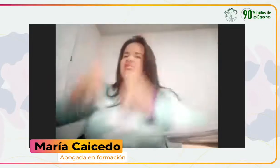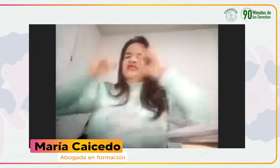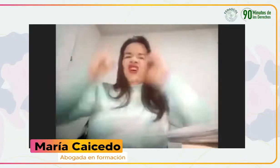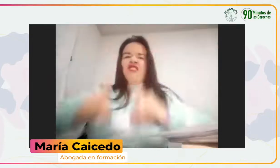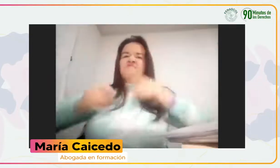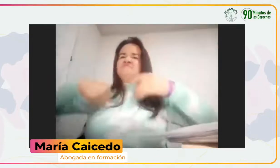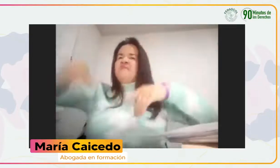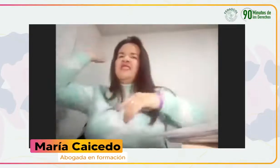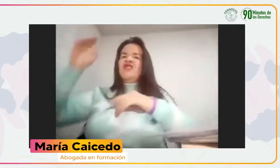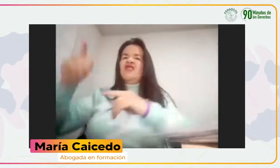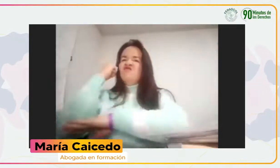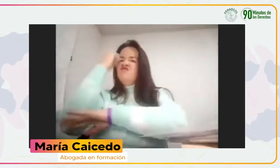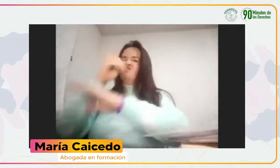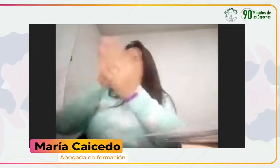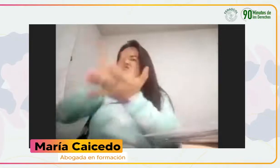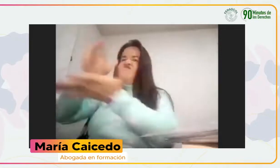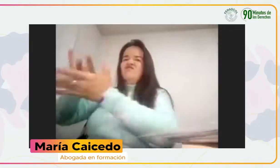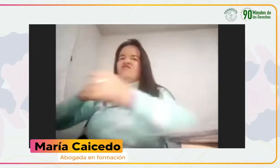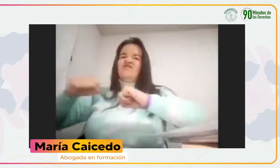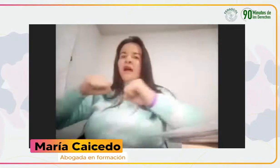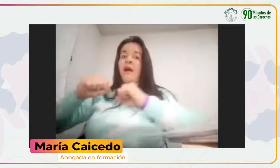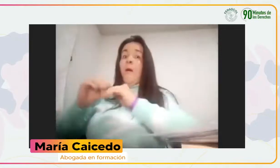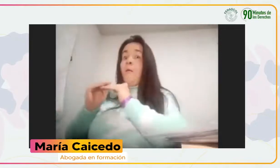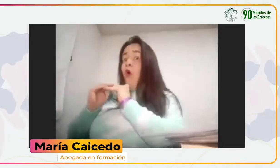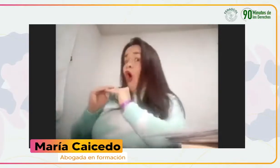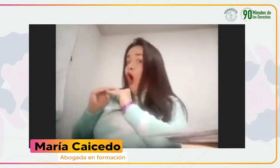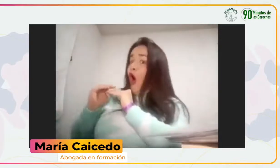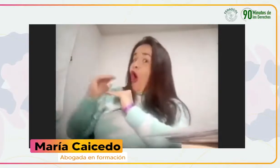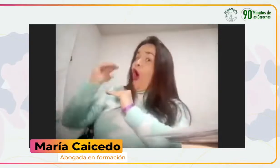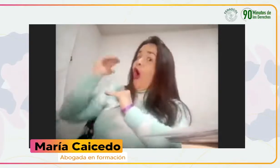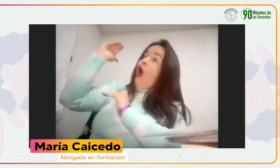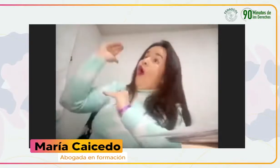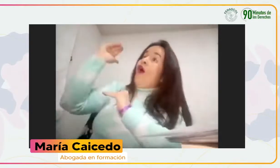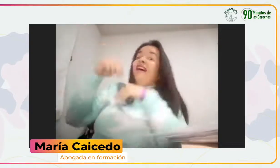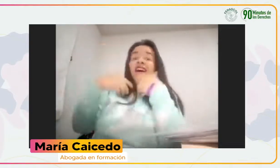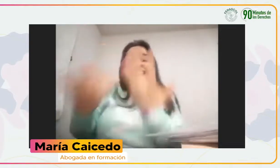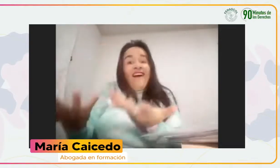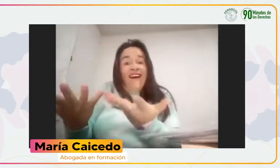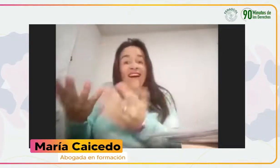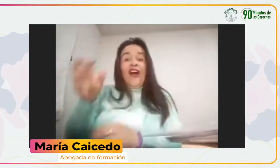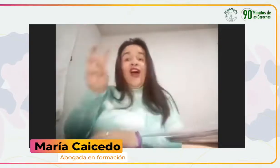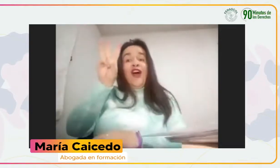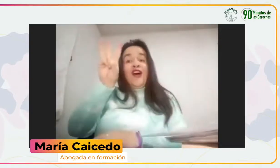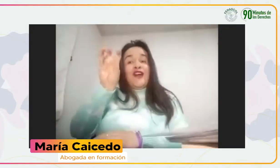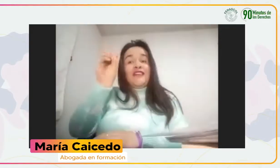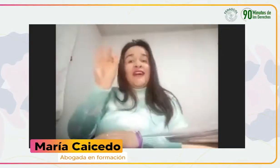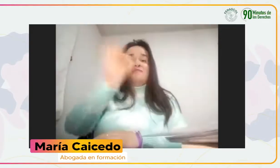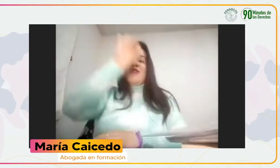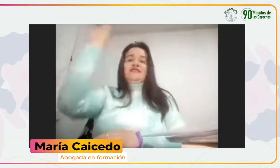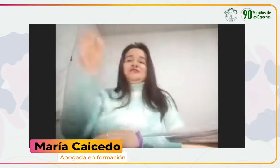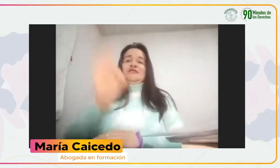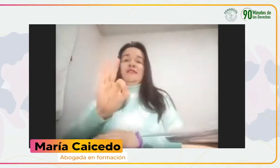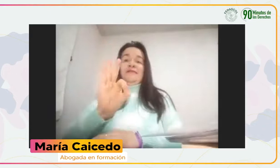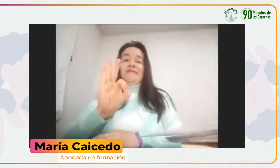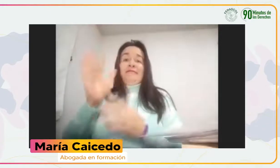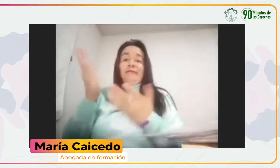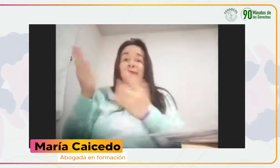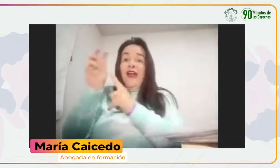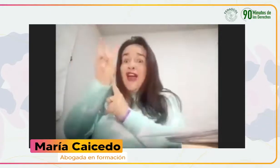que vemos es que los hombres tienen más espacios de participación. Ellos, en cifras, pues obviamente si nos